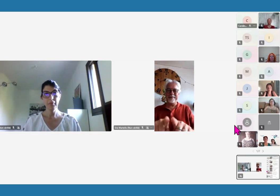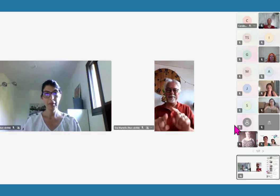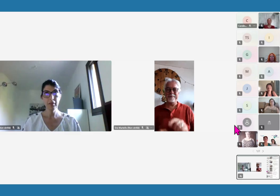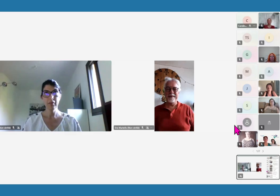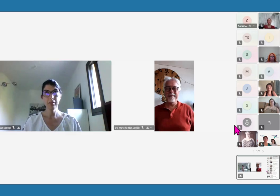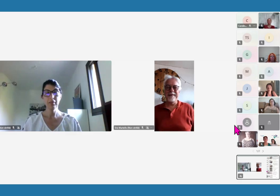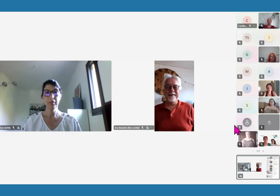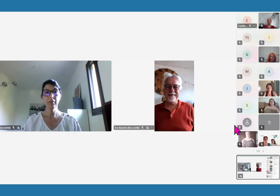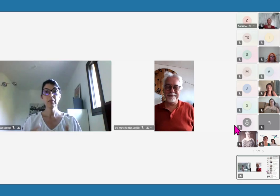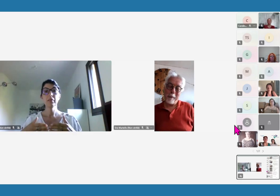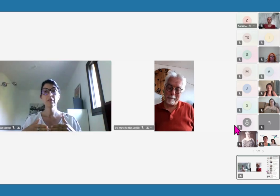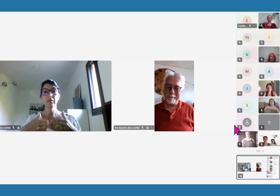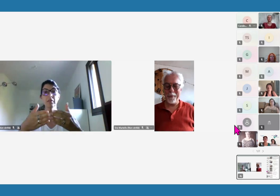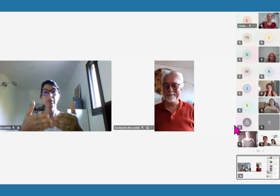Voilà, très bien.